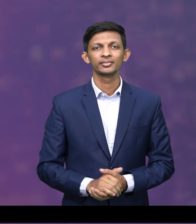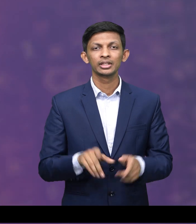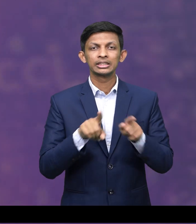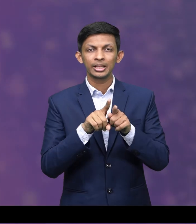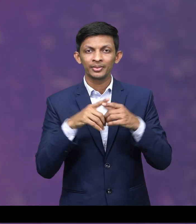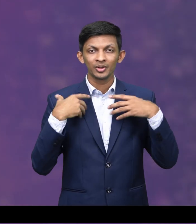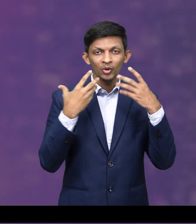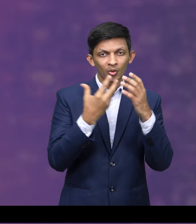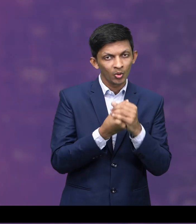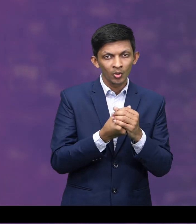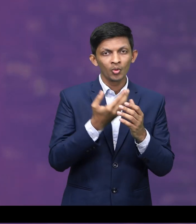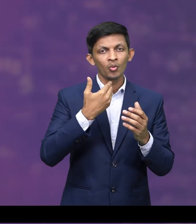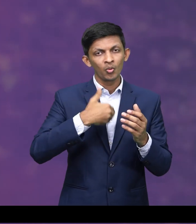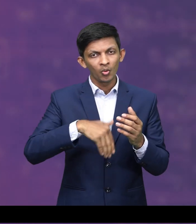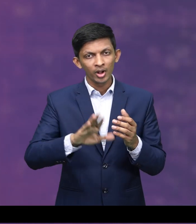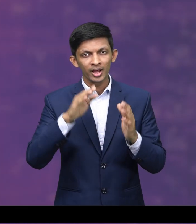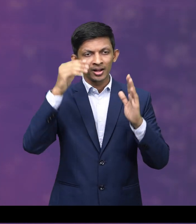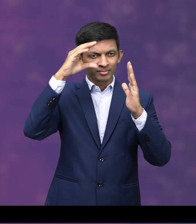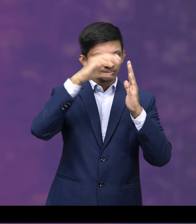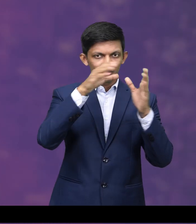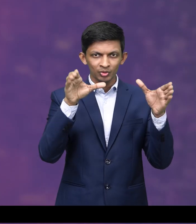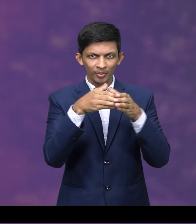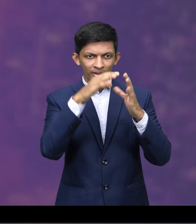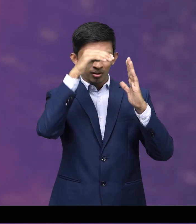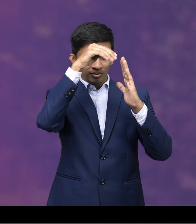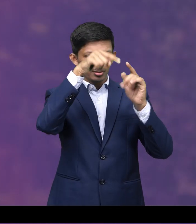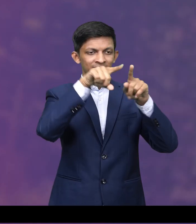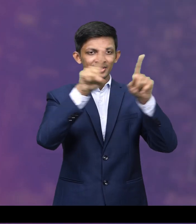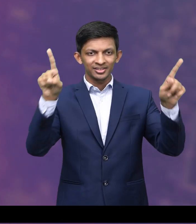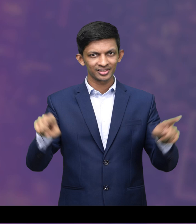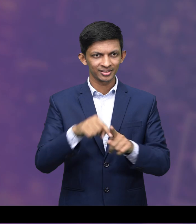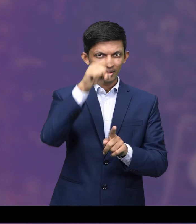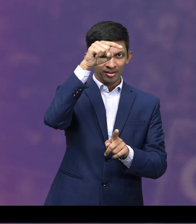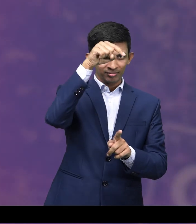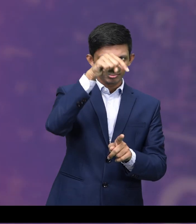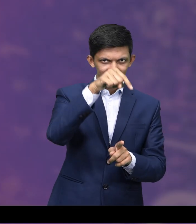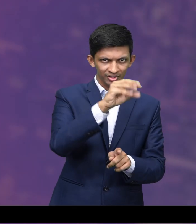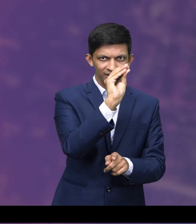మనం ఒక సమూహంలోని క్రిందికి వెళ్ళినప్పుడు మూలకం యొక్క పరమాణువు సంఖ్య పెరుగుతుంది.